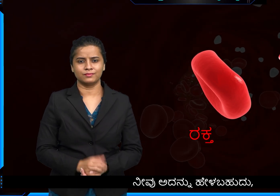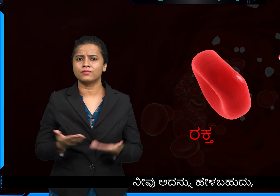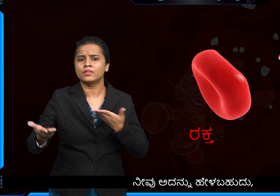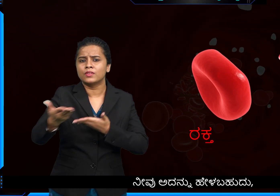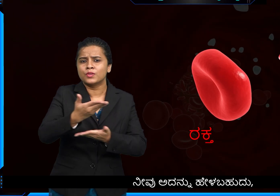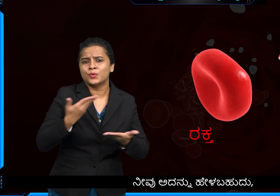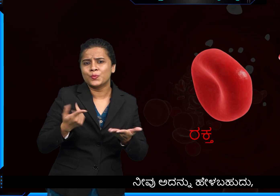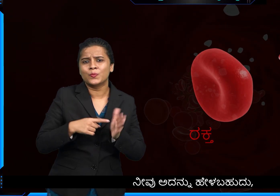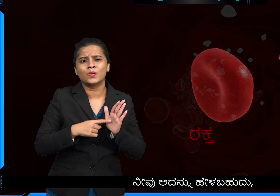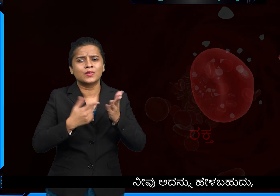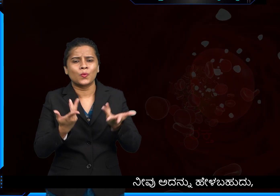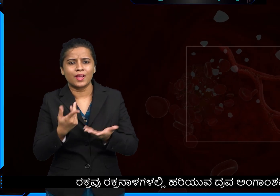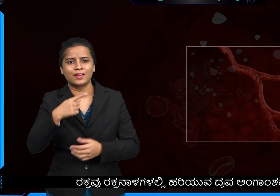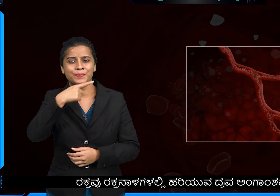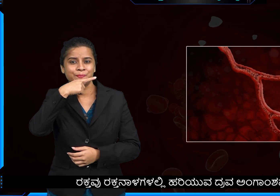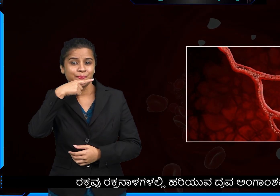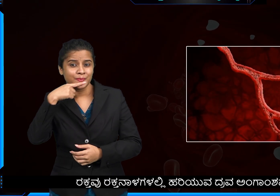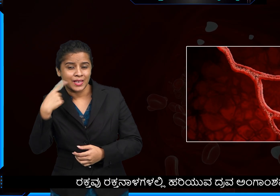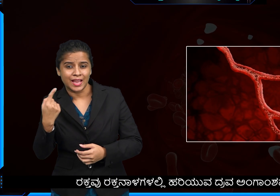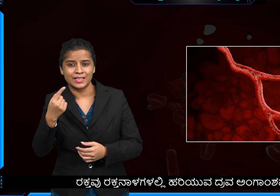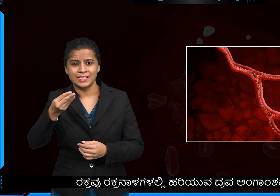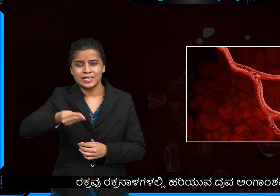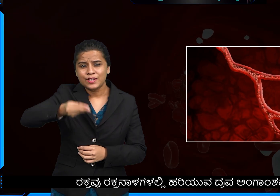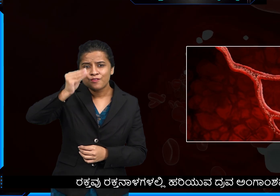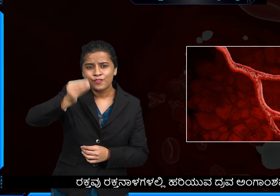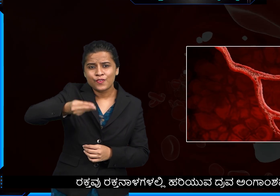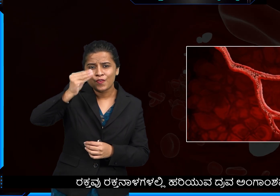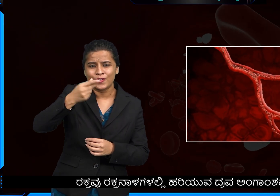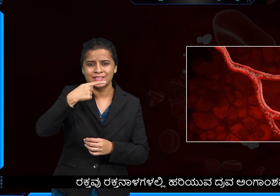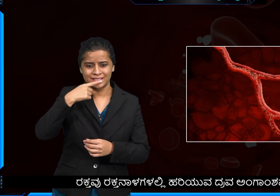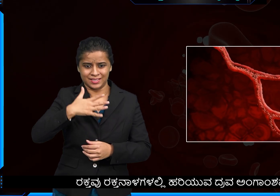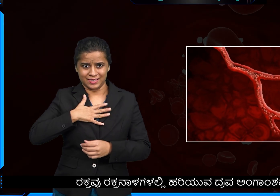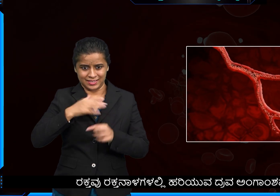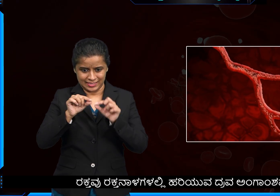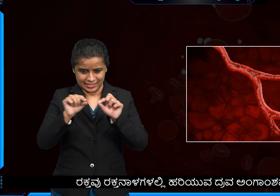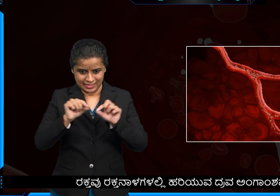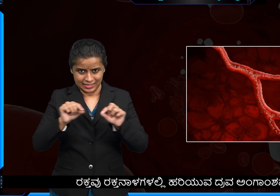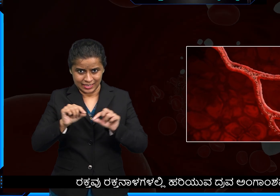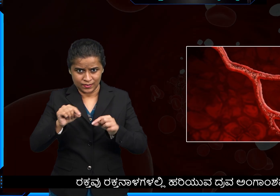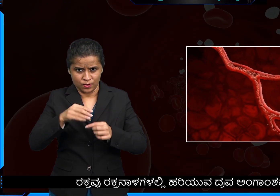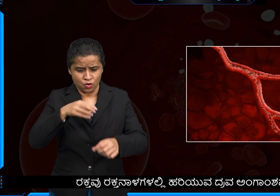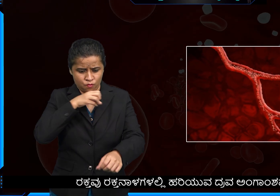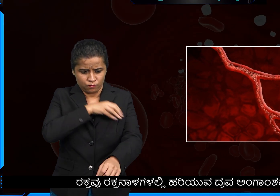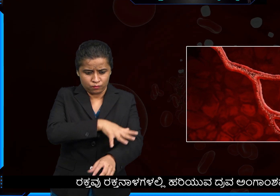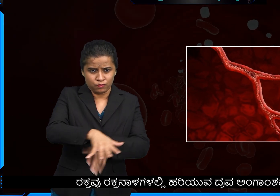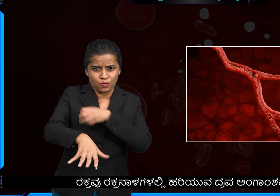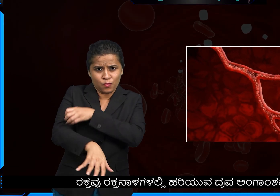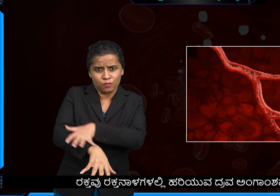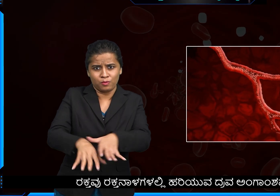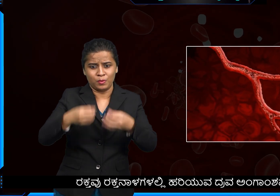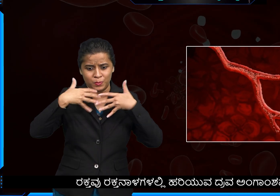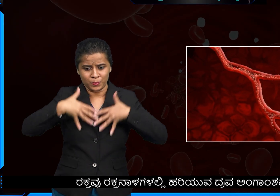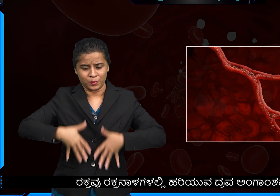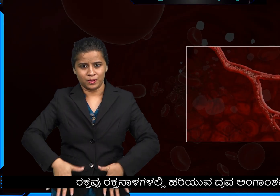ನೀವು ಅದನ್ನು ಹೇಳಬಹುದು. ರಕ್ತವು ರಕ್ತನಾಳಗಳಲ್ಲಿ ಹರಿಯುವ ದ್ರವ ಅಂಗಾಂಶವಾಗಿದೆ.